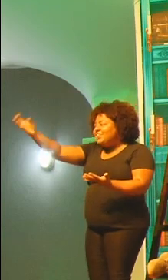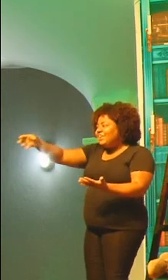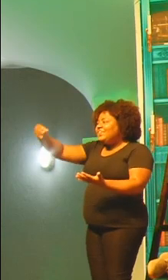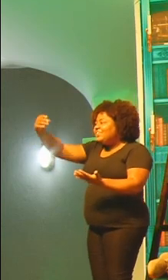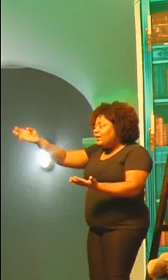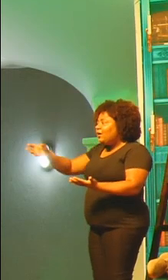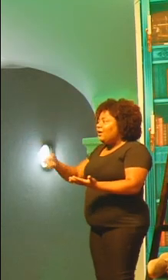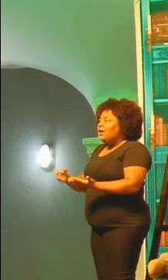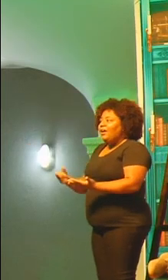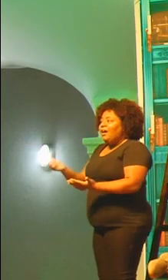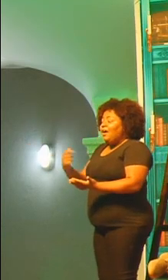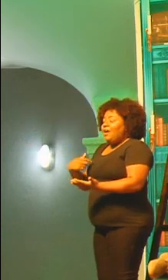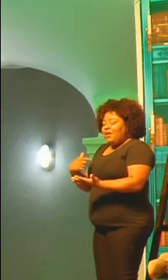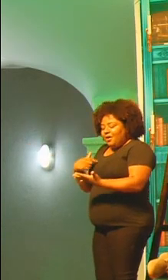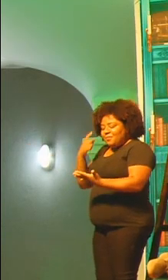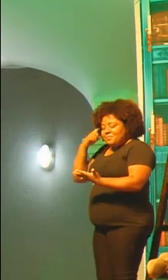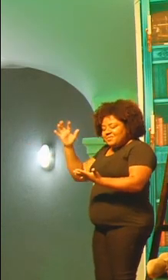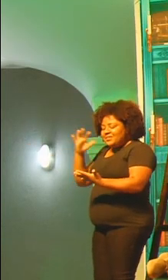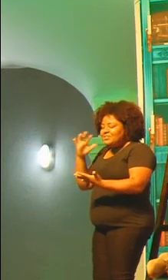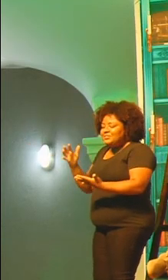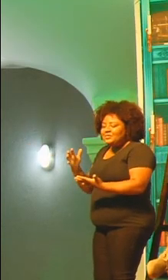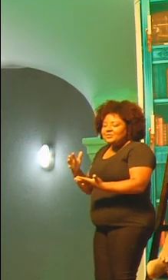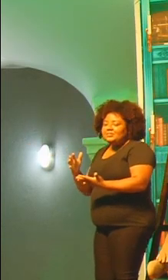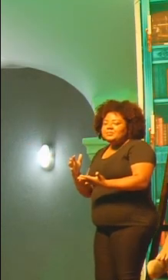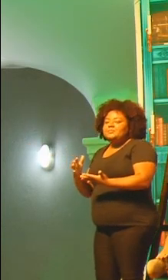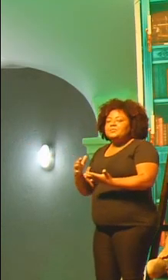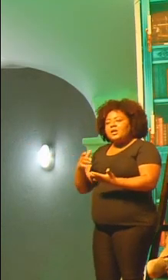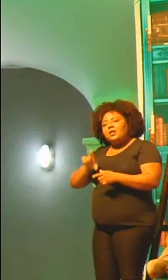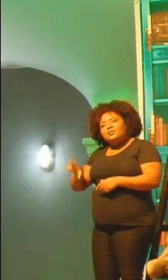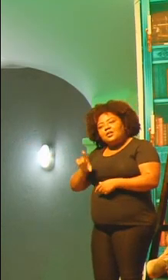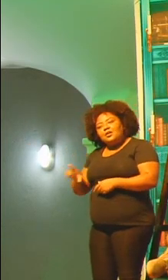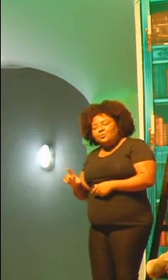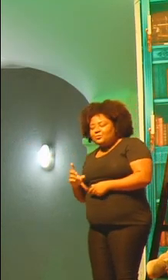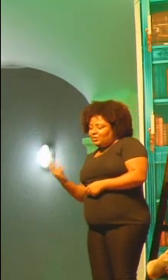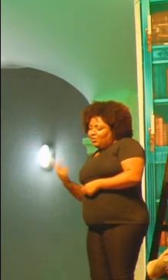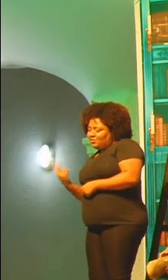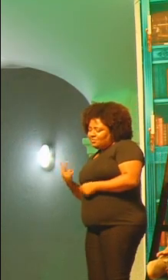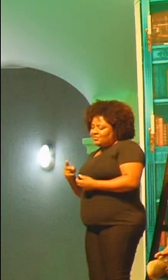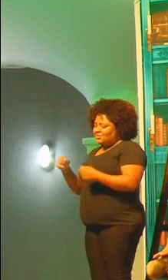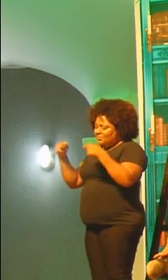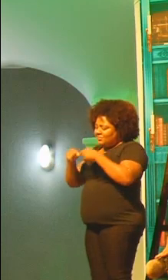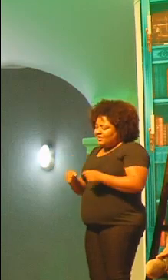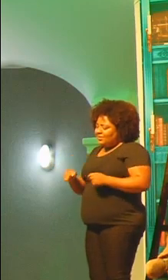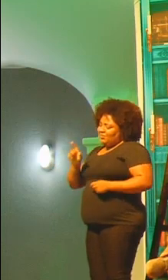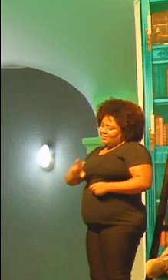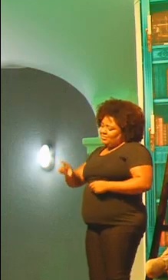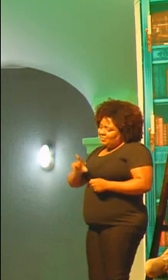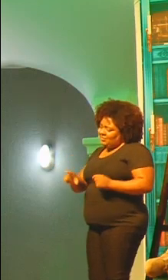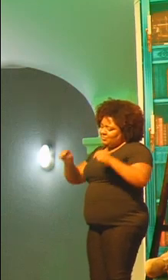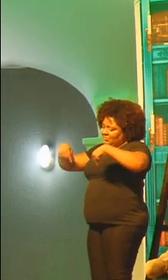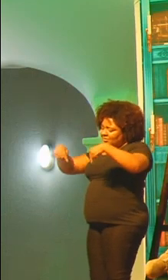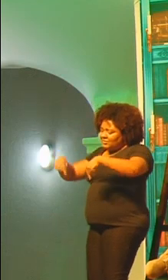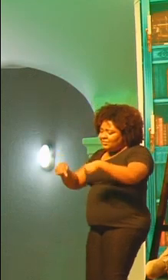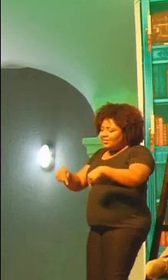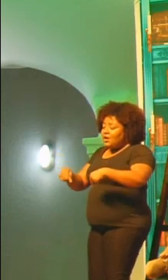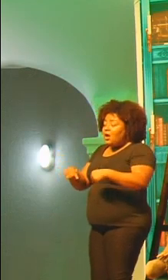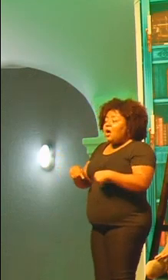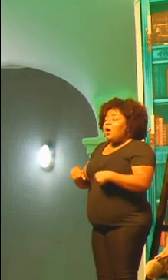eu dei o livro para não sei quem, eu compro. E quando eu penso na nossa literatura contemporânea, nas obras mais recentes, eu sempre